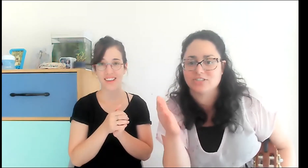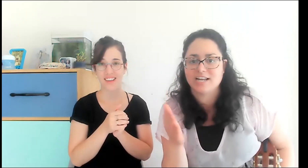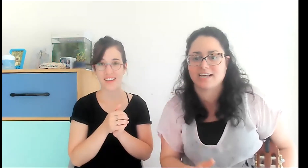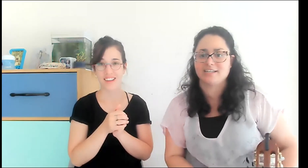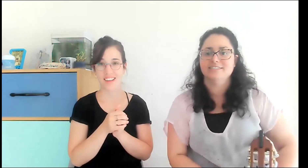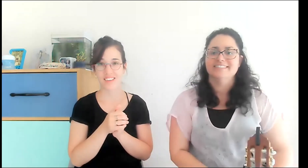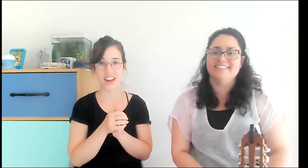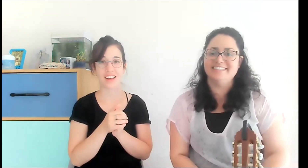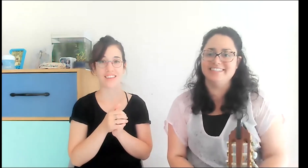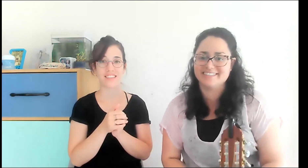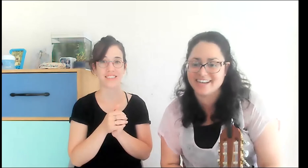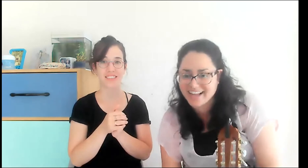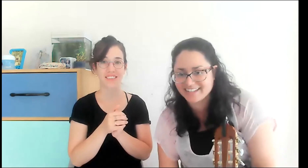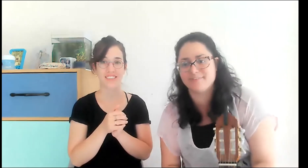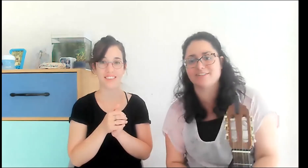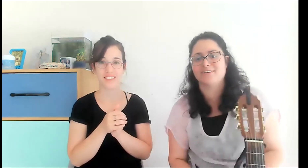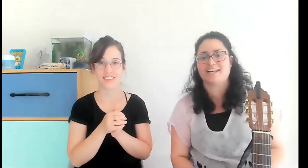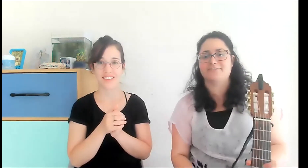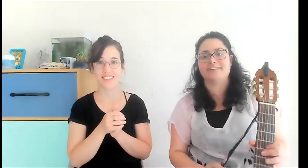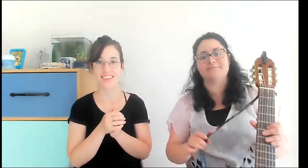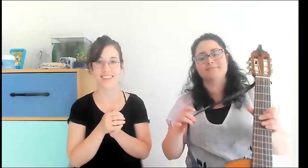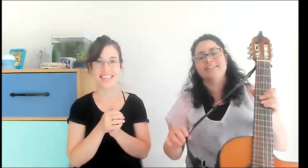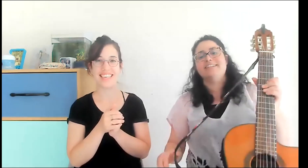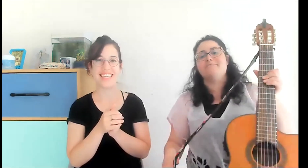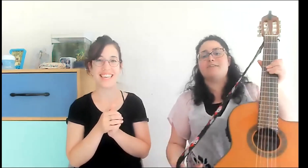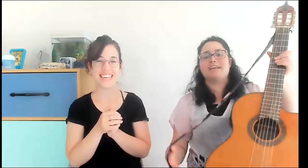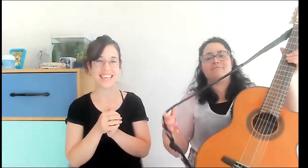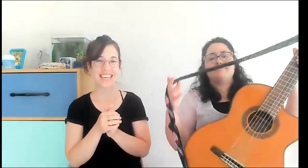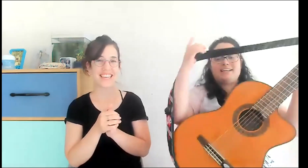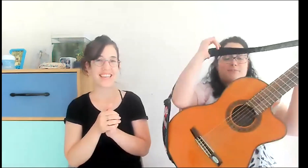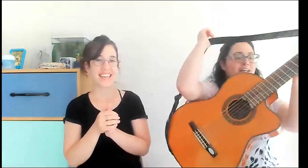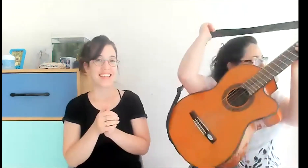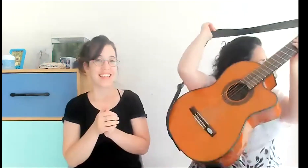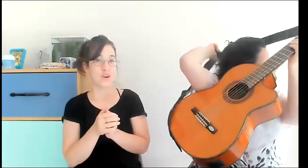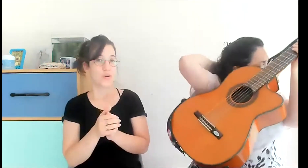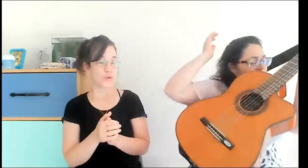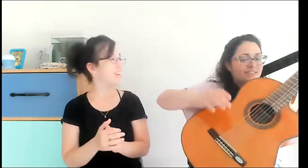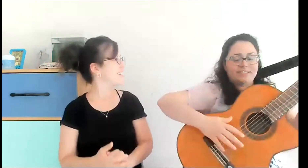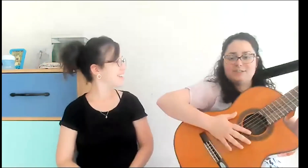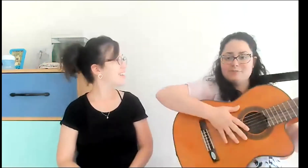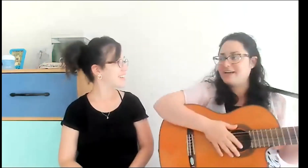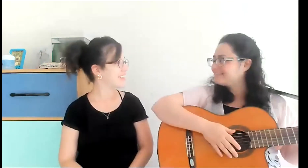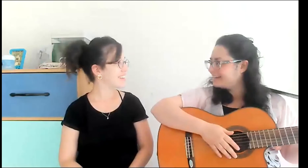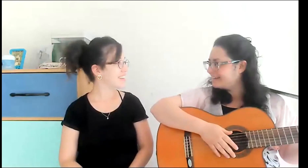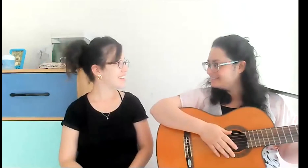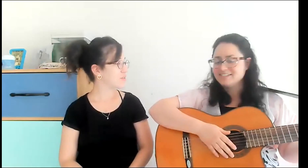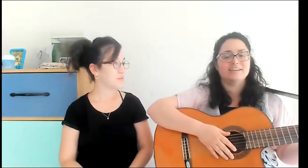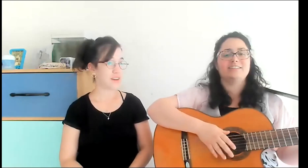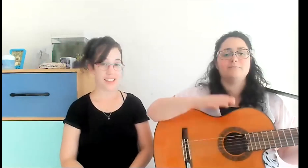שלך. שלך. הסימנת כל כך יפה. מעולה. אז בואו נעשה את כל השיר מההתחלה, את